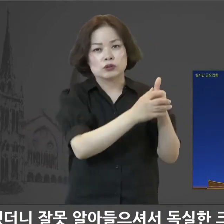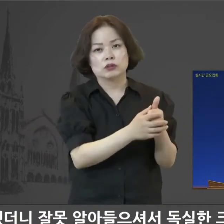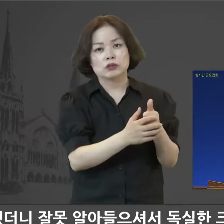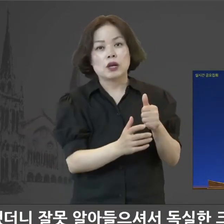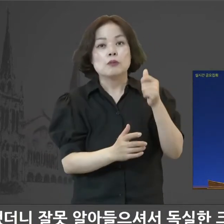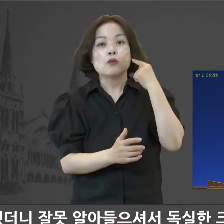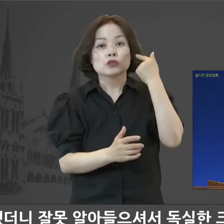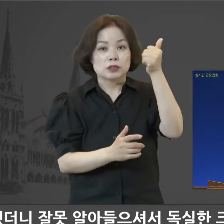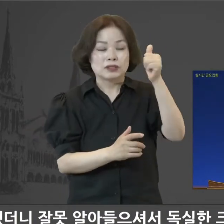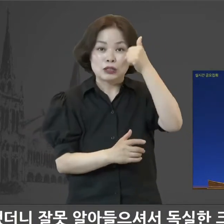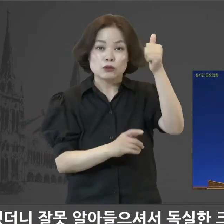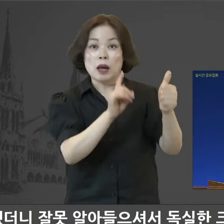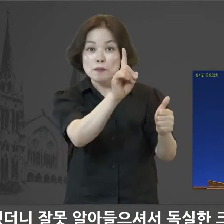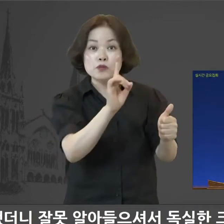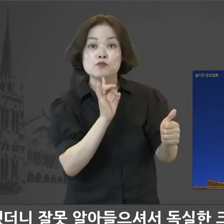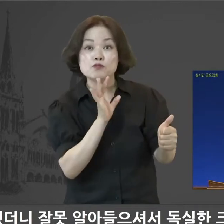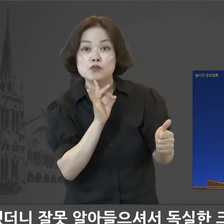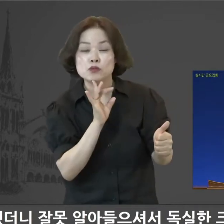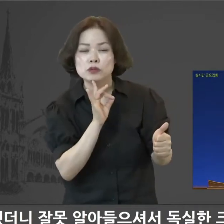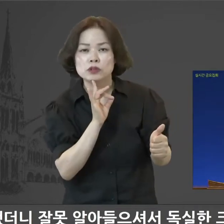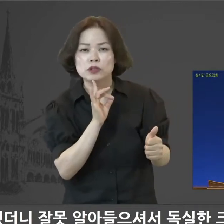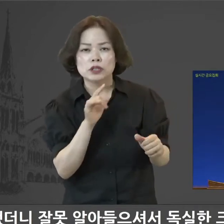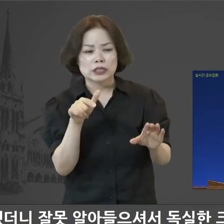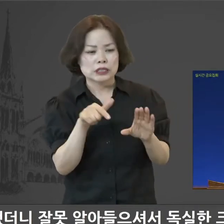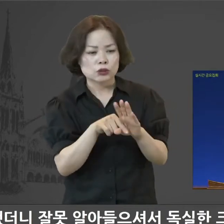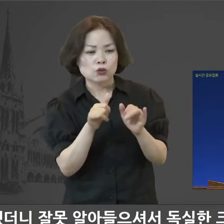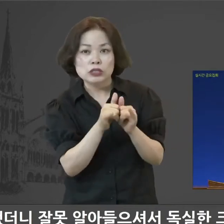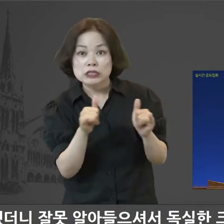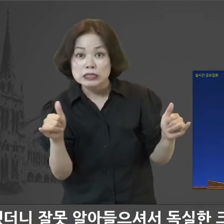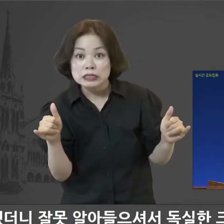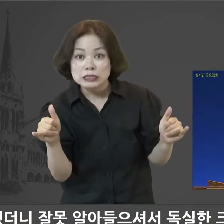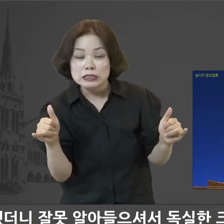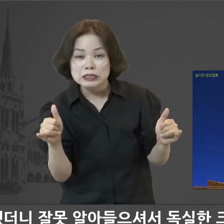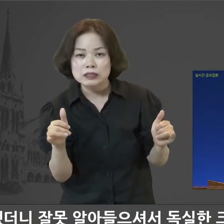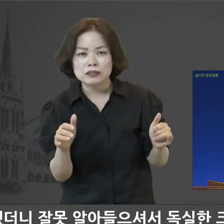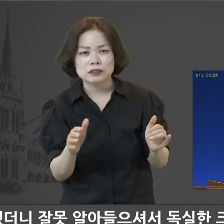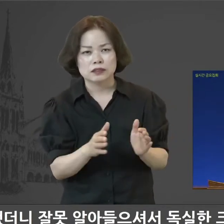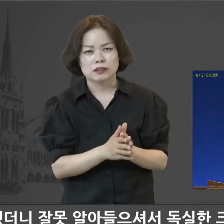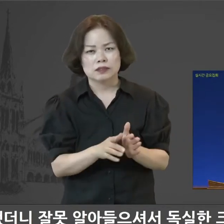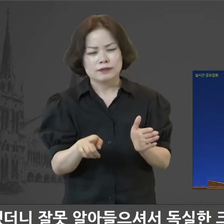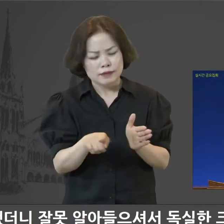분밖에 없었어요. 그런데 왜 독실한 크리스찬들은